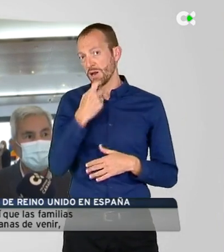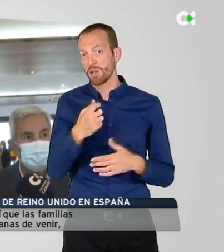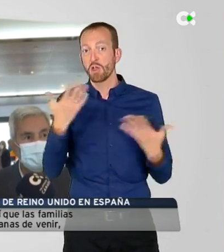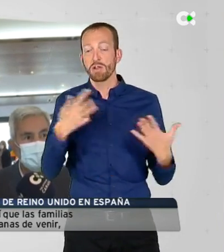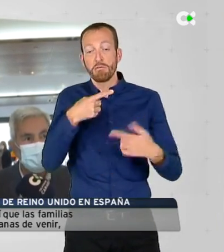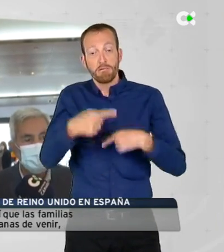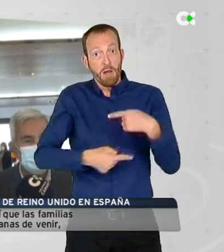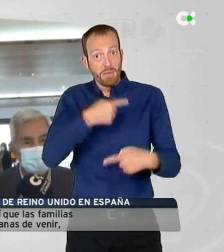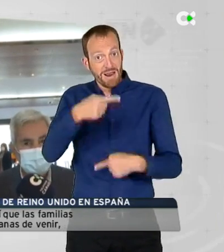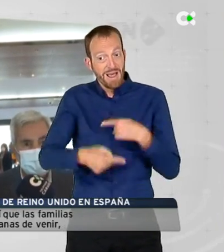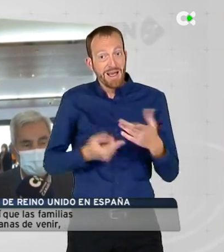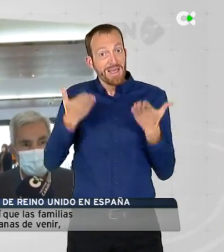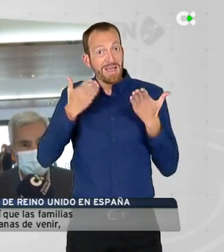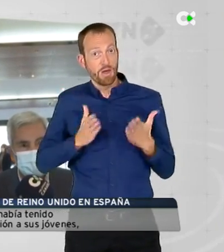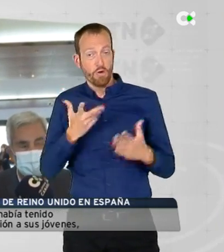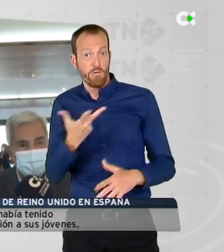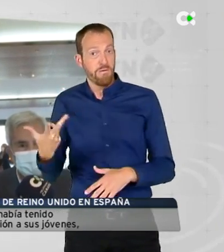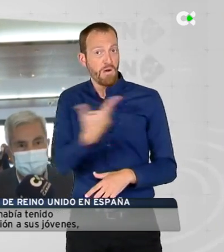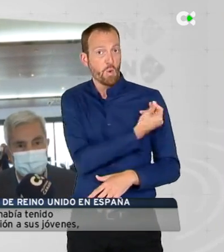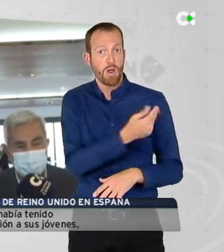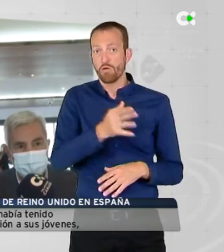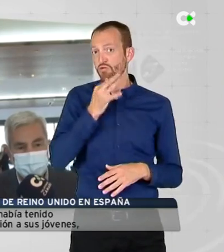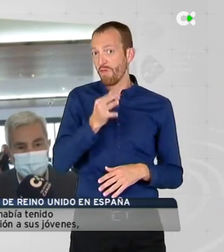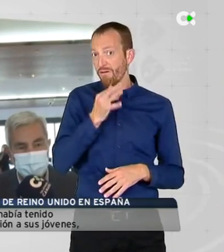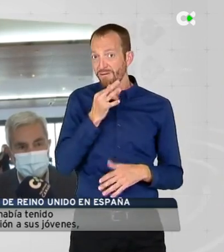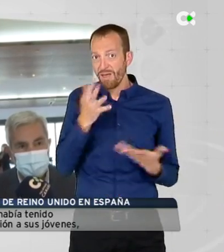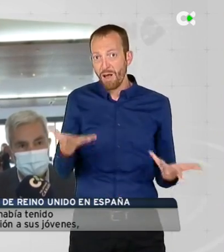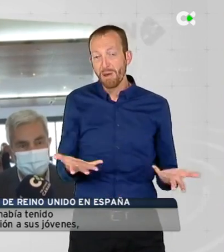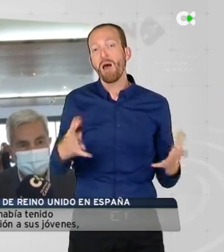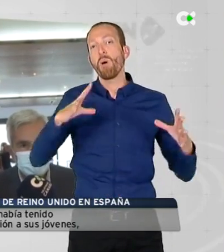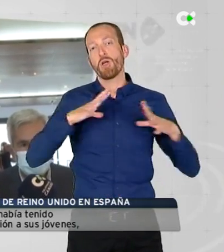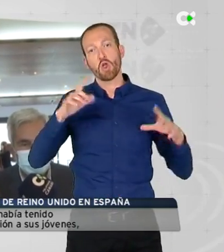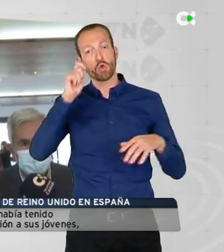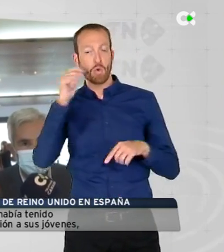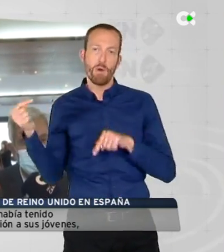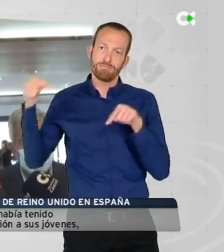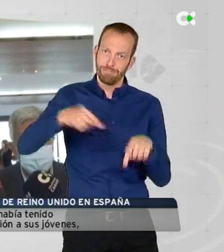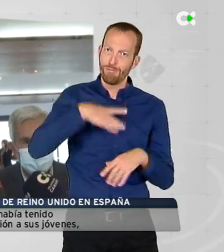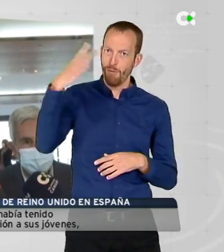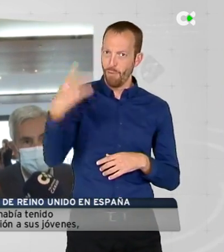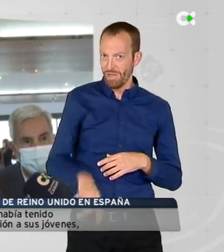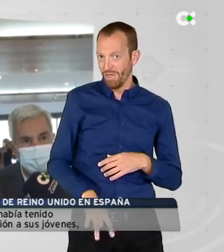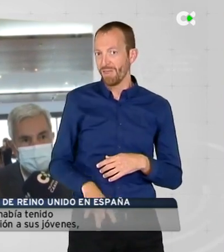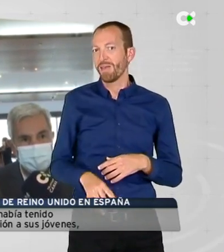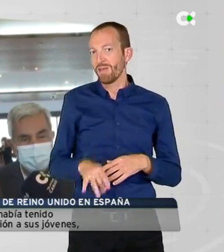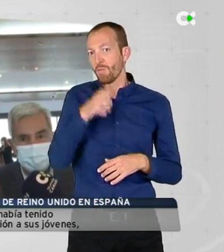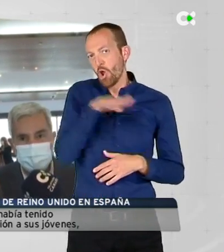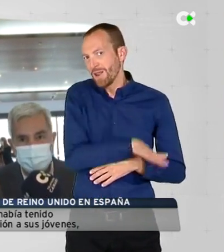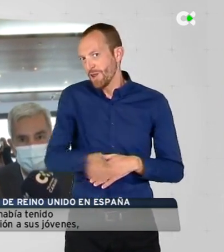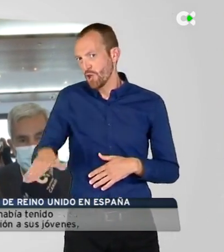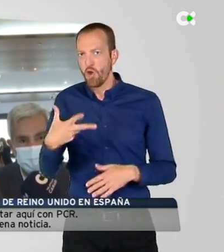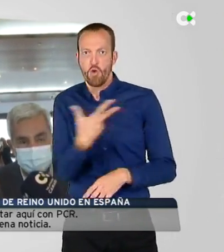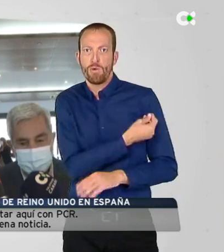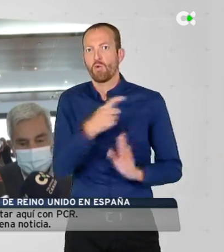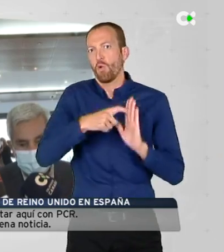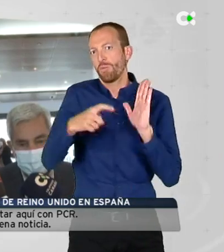que las familias que tenían ganas de venir pero si no habían tenido la doble vacunación sus jóvenes